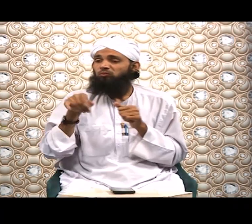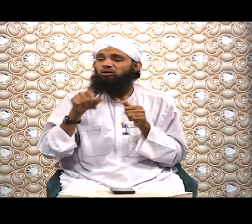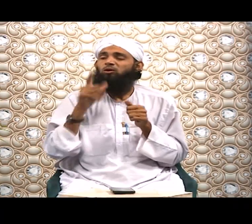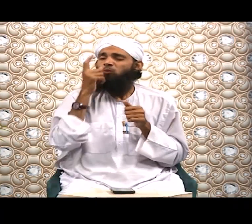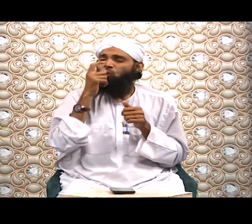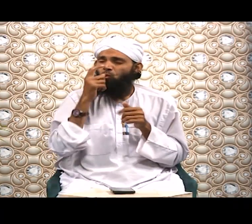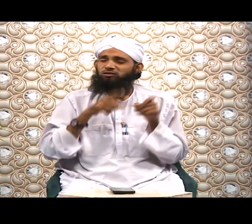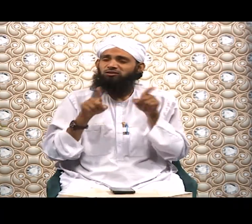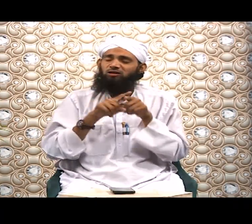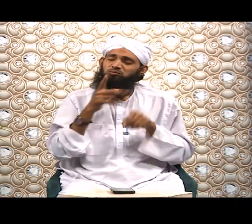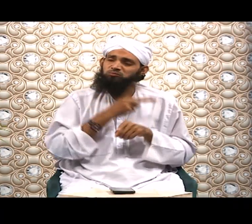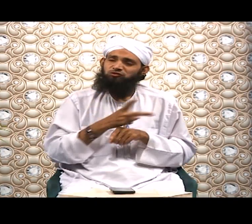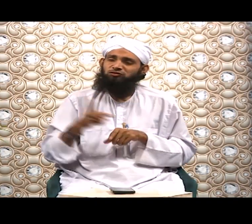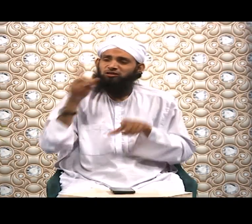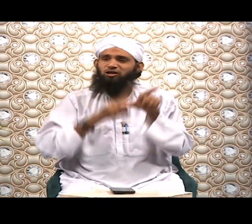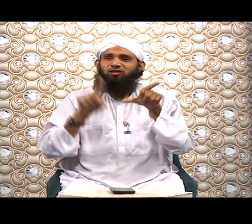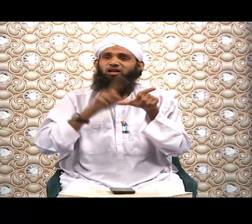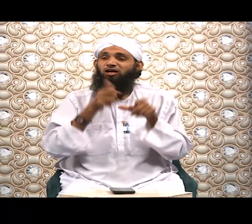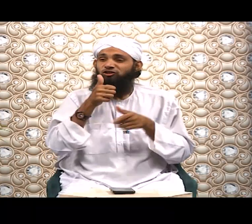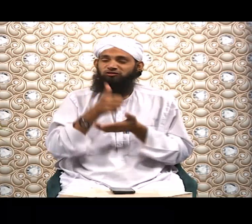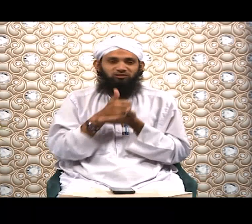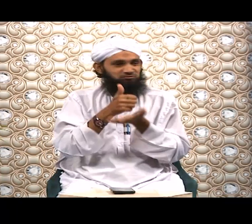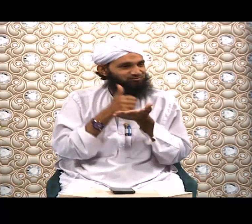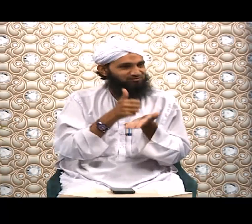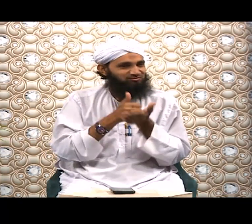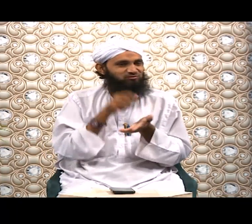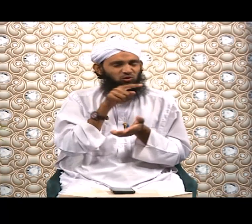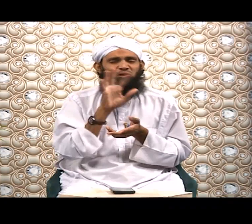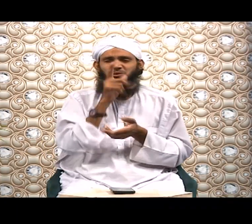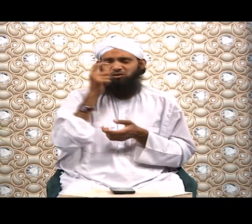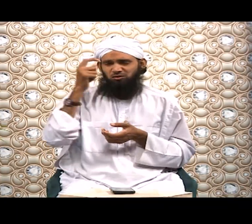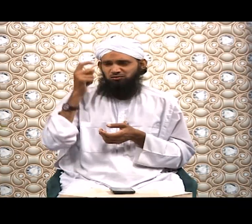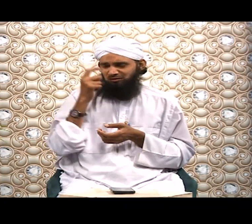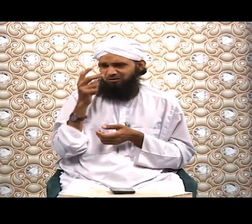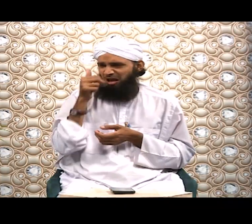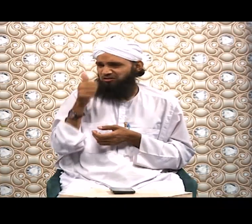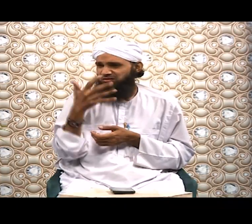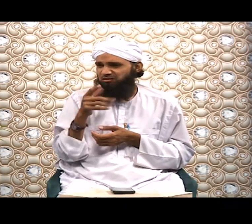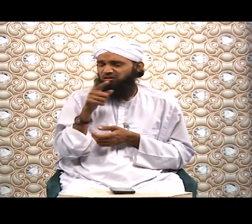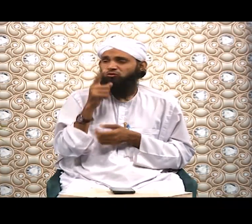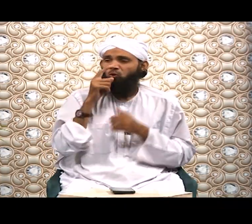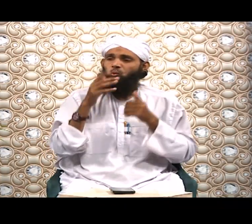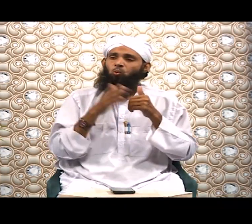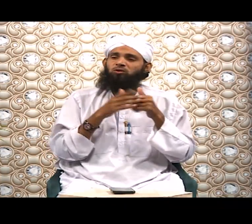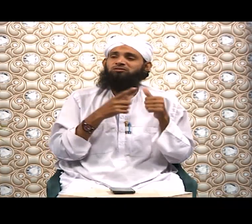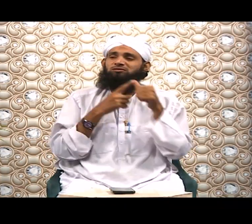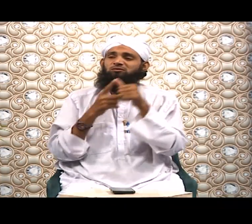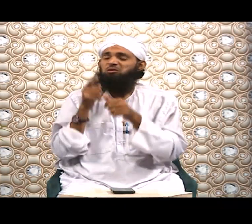سلوک کرو، لیکن کبھی تم میں کوئی ناپسندیدہ بات دیکھے گی تو کہے گی میں نے تم سے کبھی بھلائی دیکھی ہی نہیں۔ اور جو اسلامی